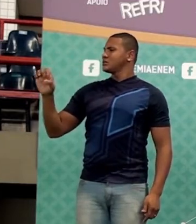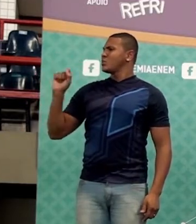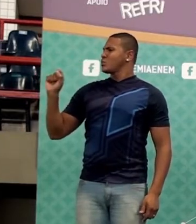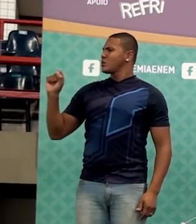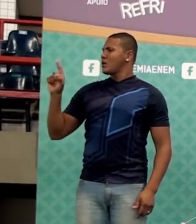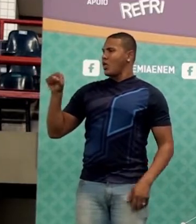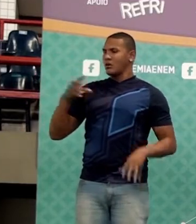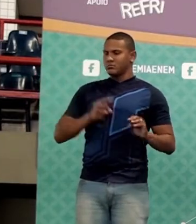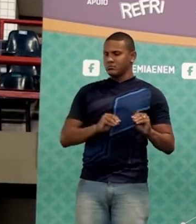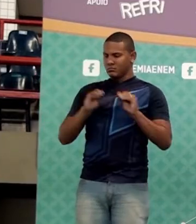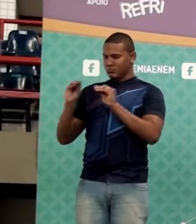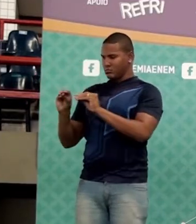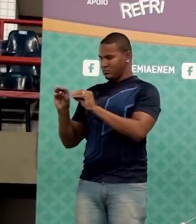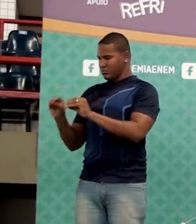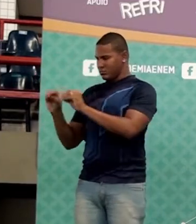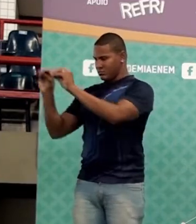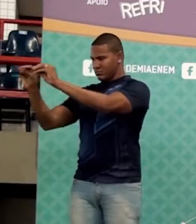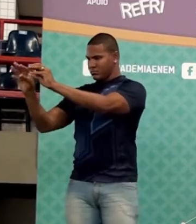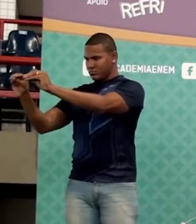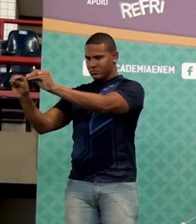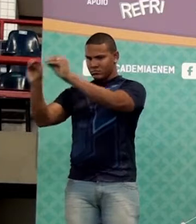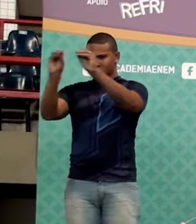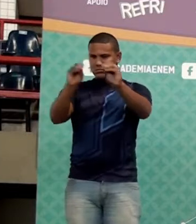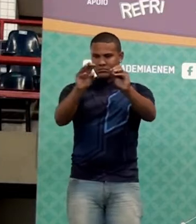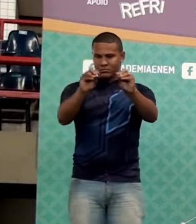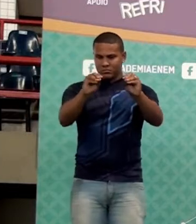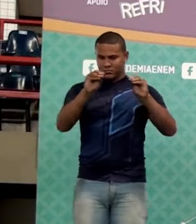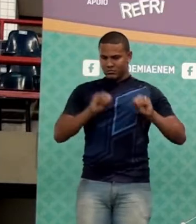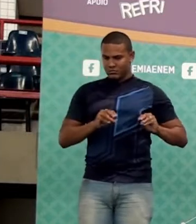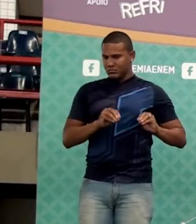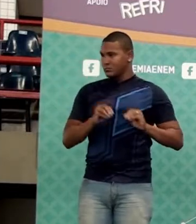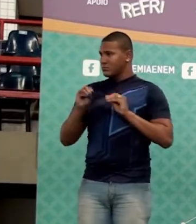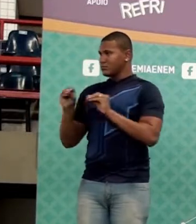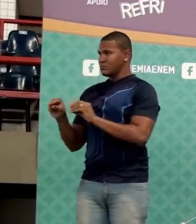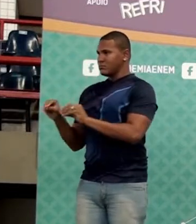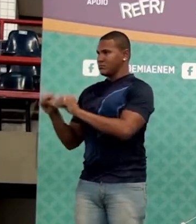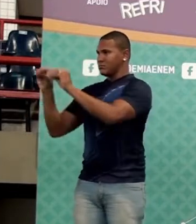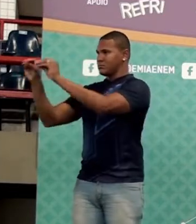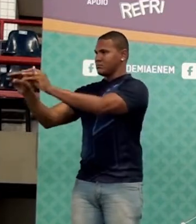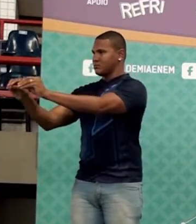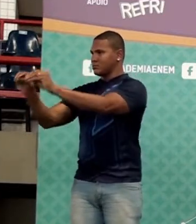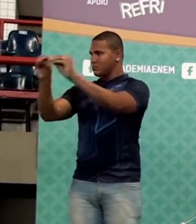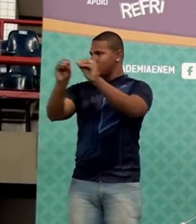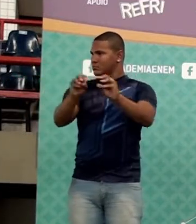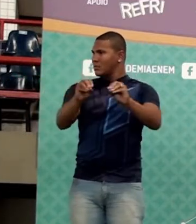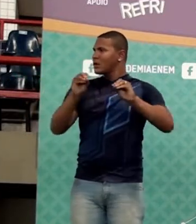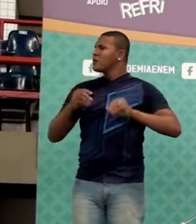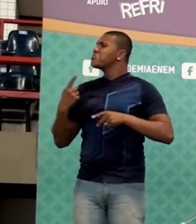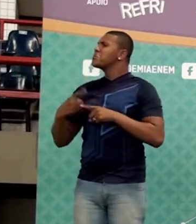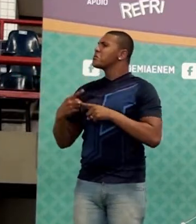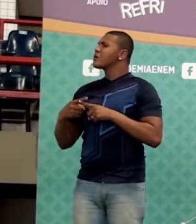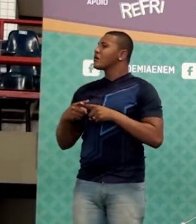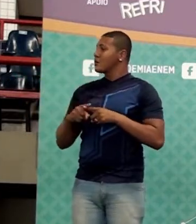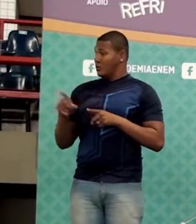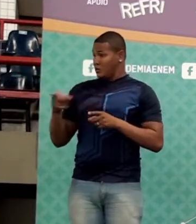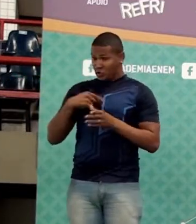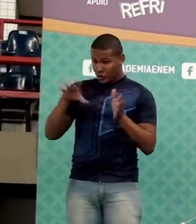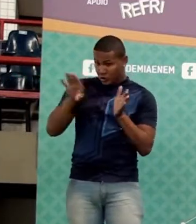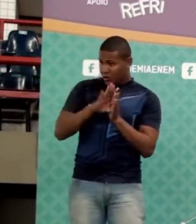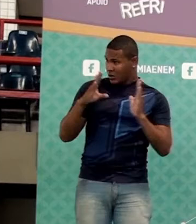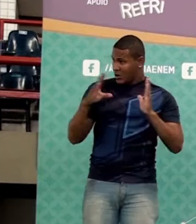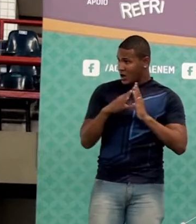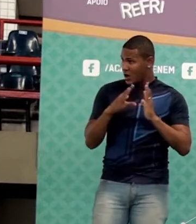fixa. Eles tinham que estar todo o tempo mudando de lugar, atrás de um rio, de um lugar que tivesse comida. Eles